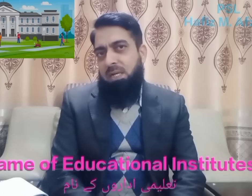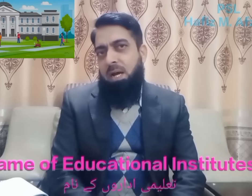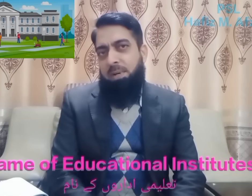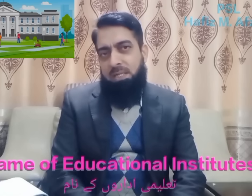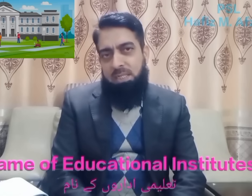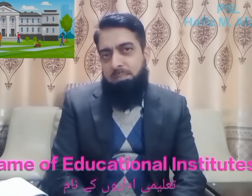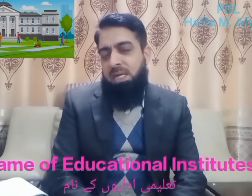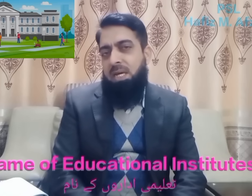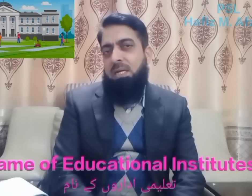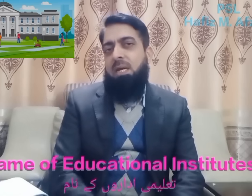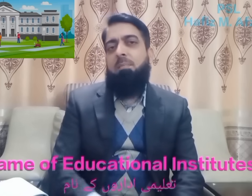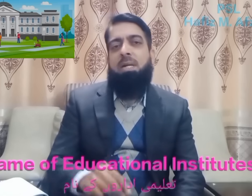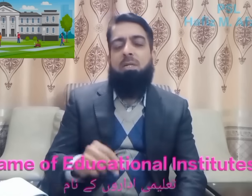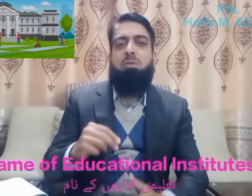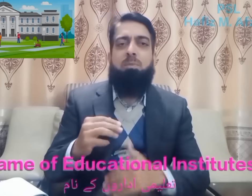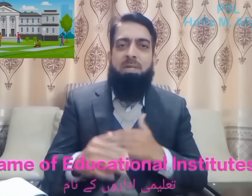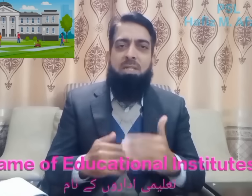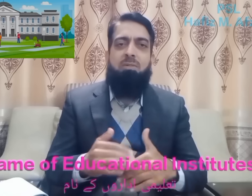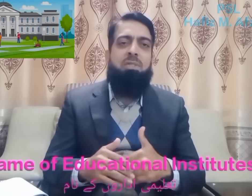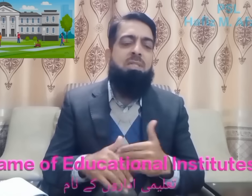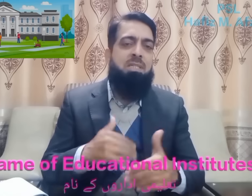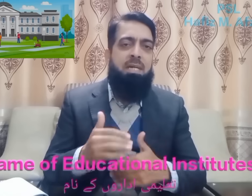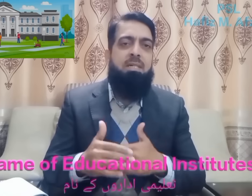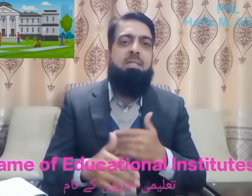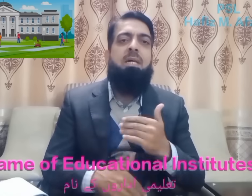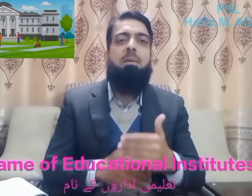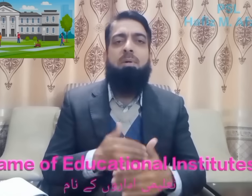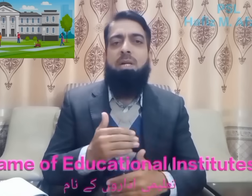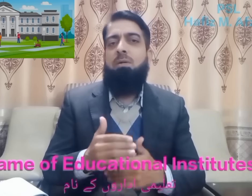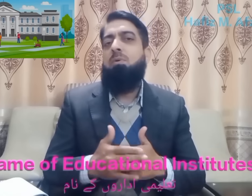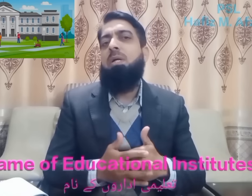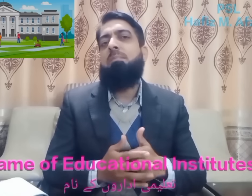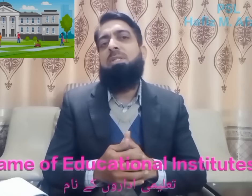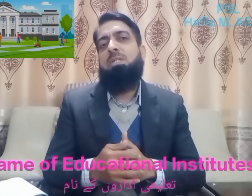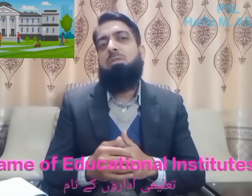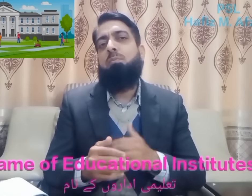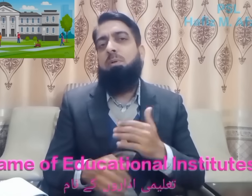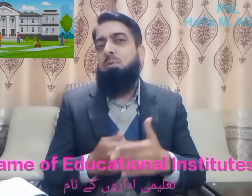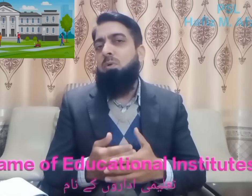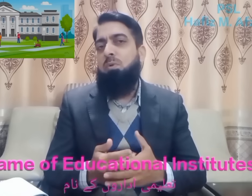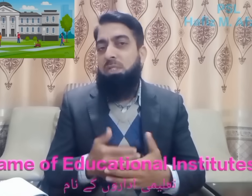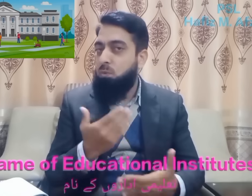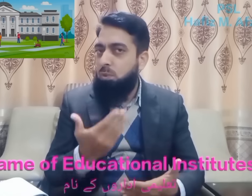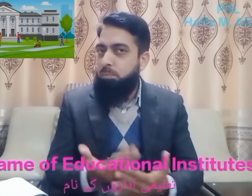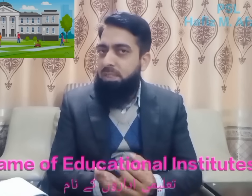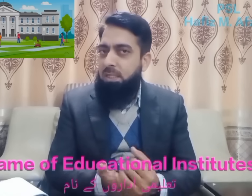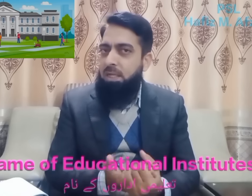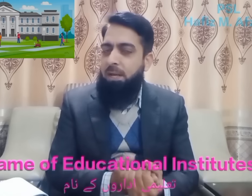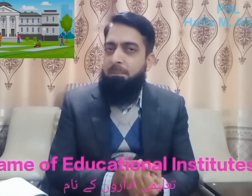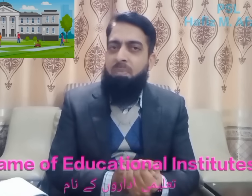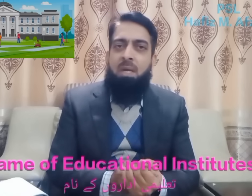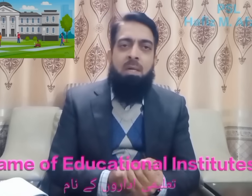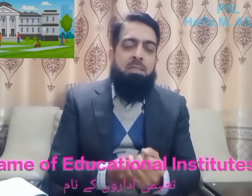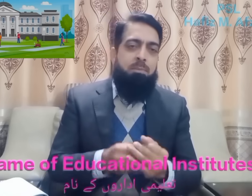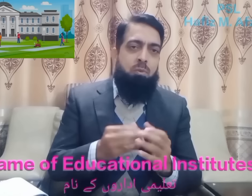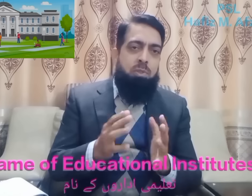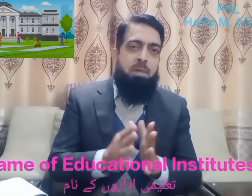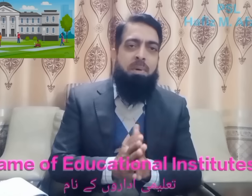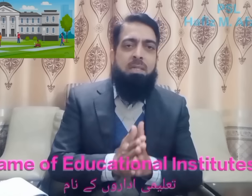एक हमारा ये भी है कि हमारे जो स्पेशल एजुकेशन सेंटर से अपग्रेड होके बच्चे जो प्रमोट होके स्कूल्स में जाते हैं, जब स्कूल से पास